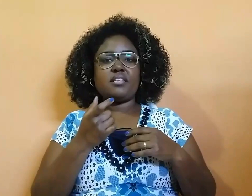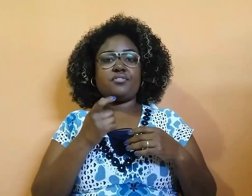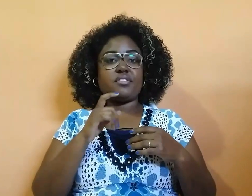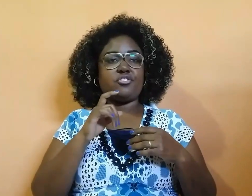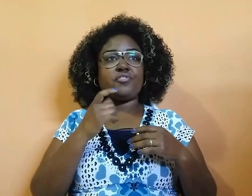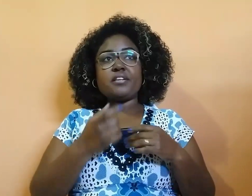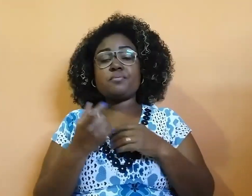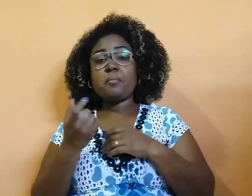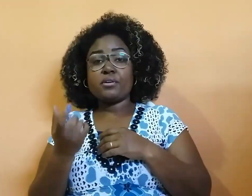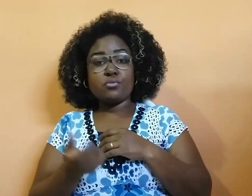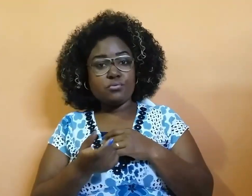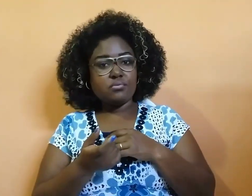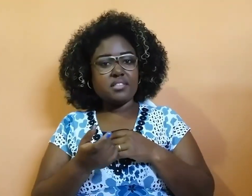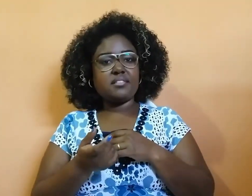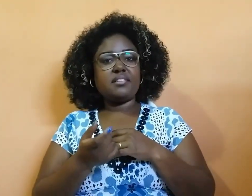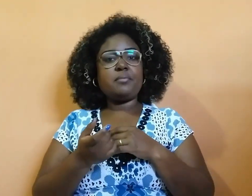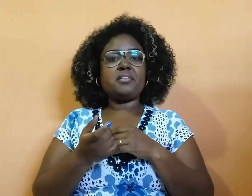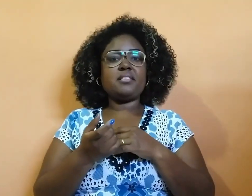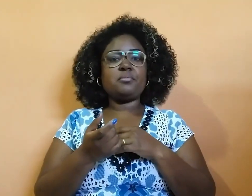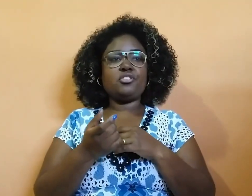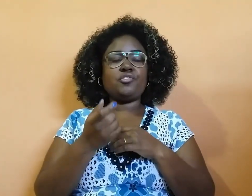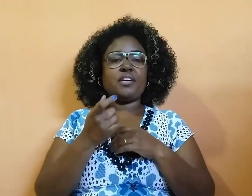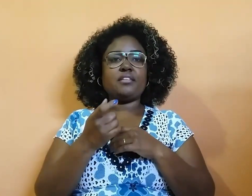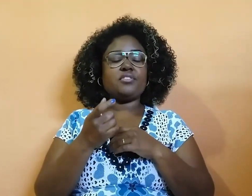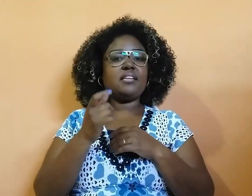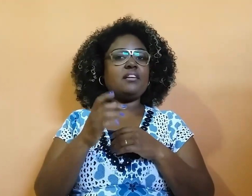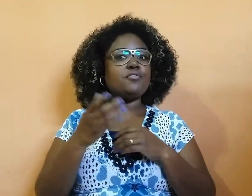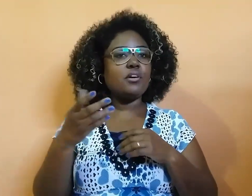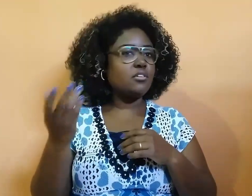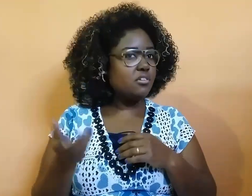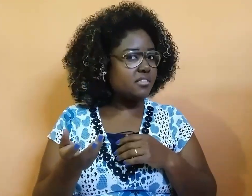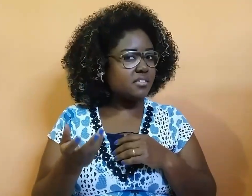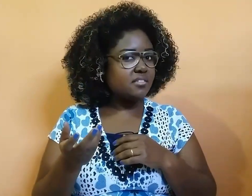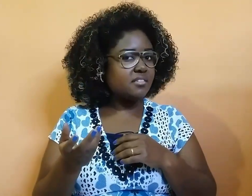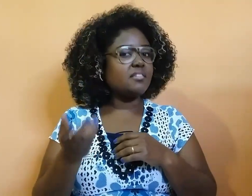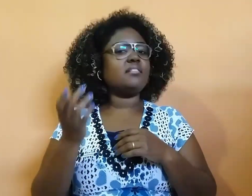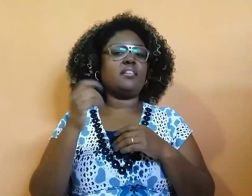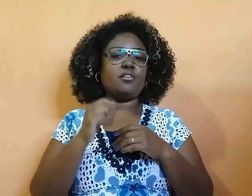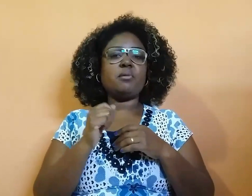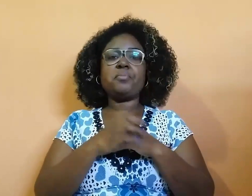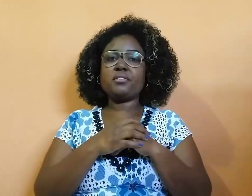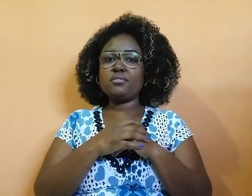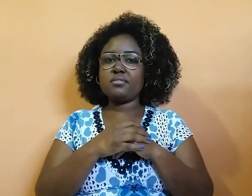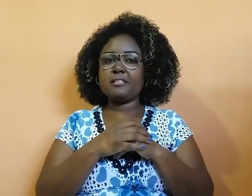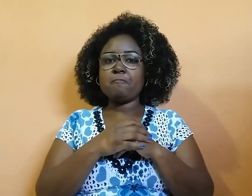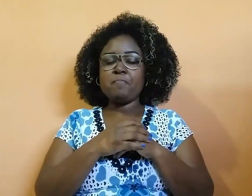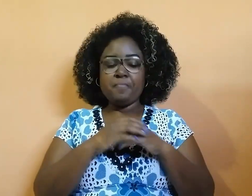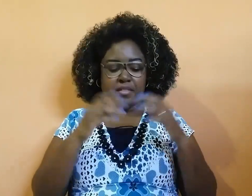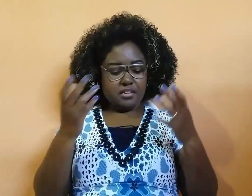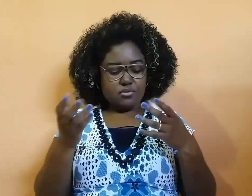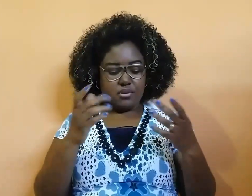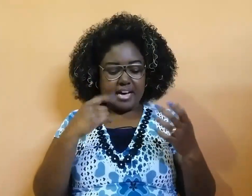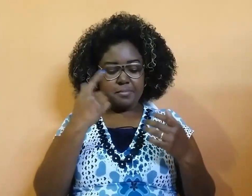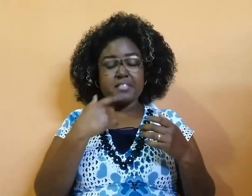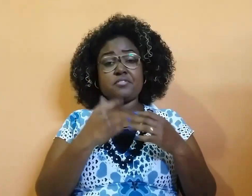da voz a gente faz uma pergunta nem por exemplo a gente fala você lavou a louça é uma vez então a expressão